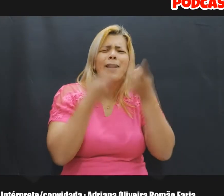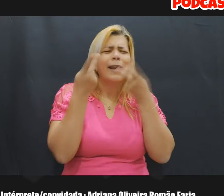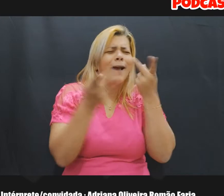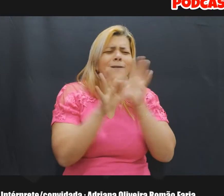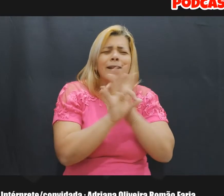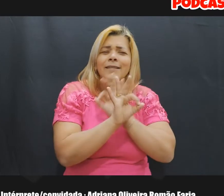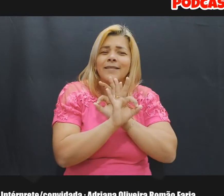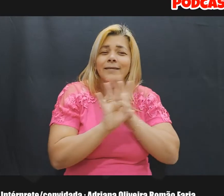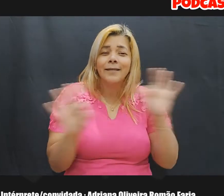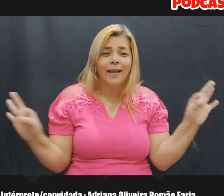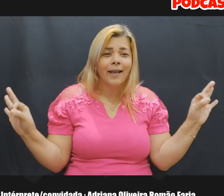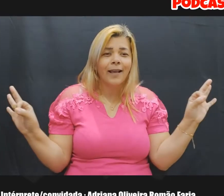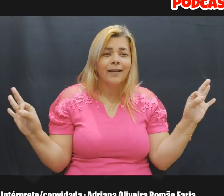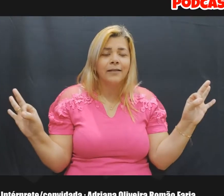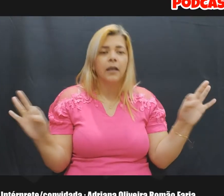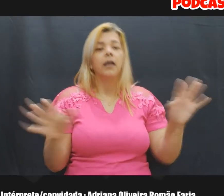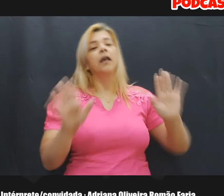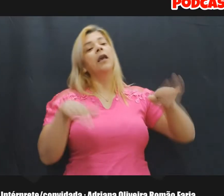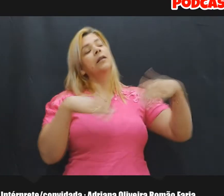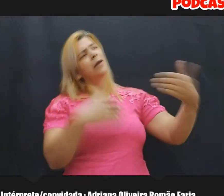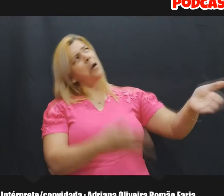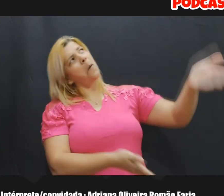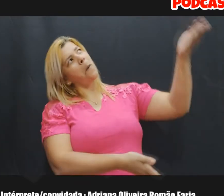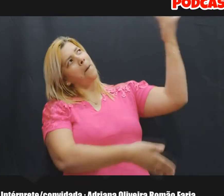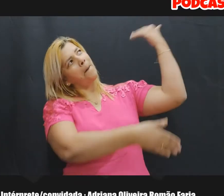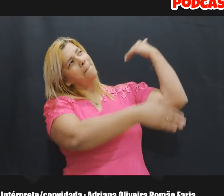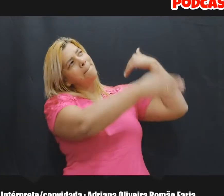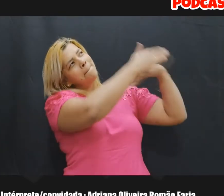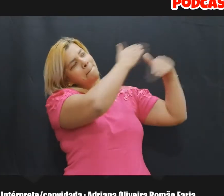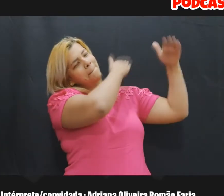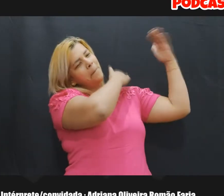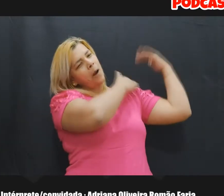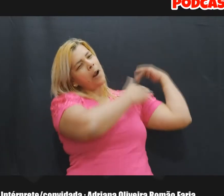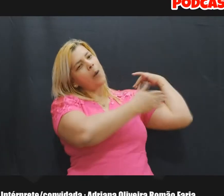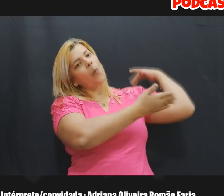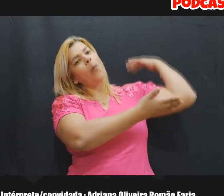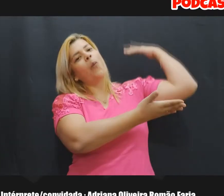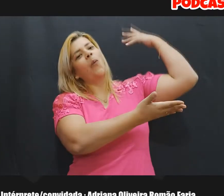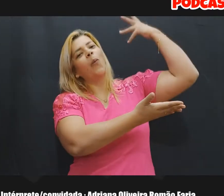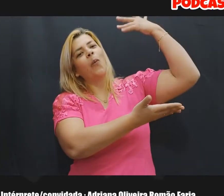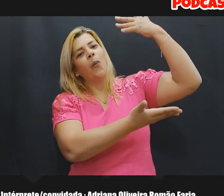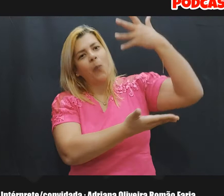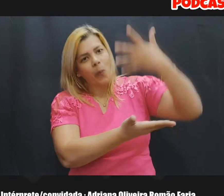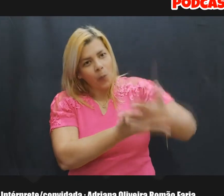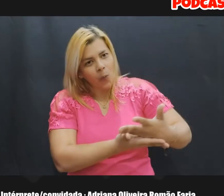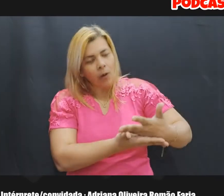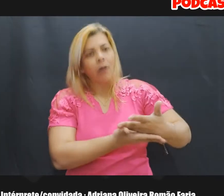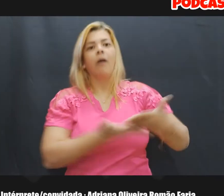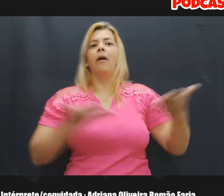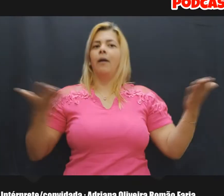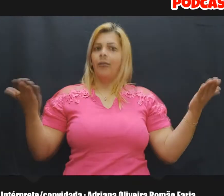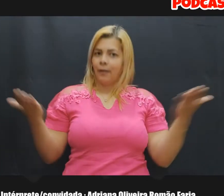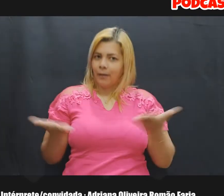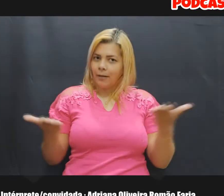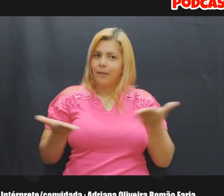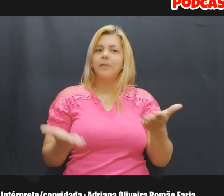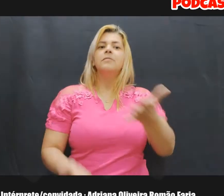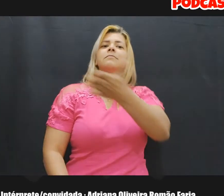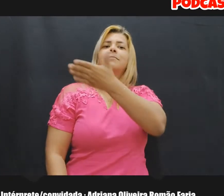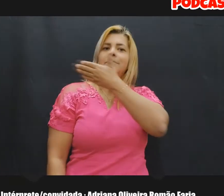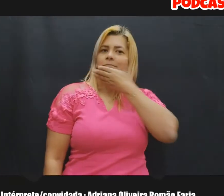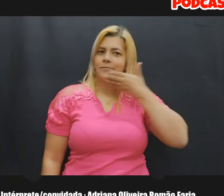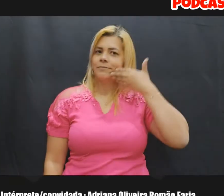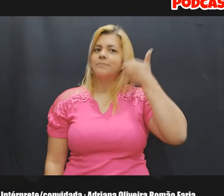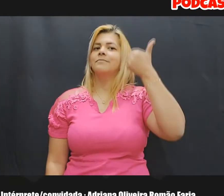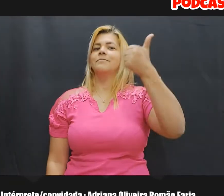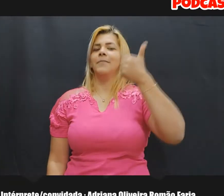Então, de lá, daquele ano para hoje, é um avanço muito grande, porque